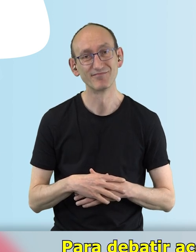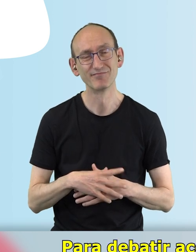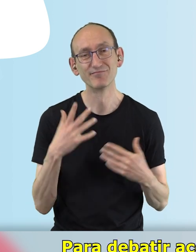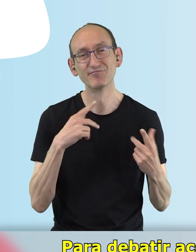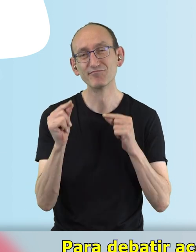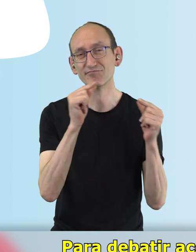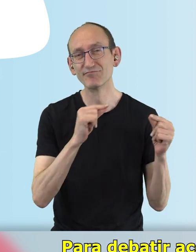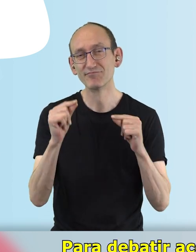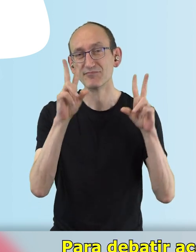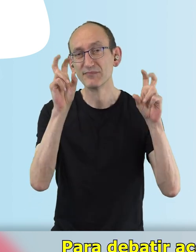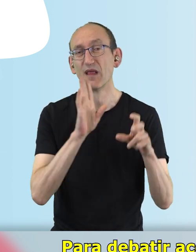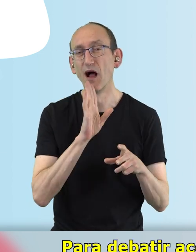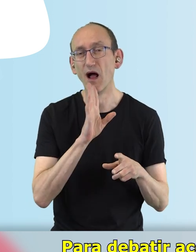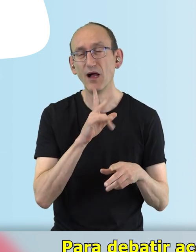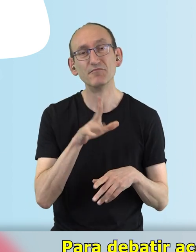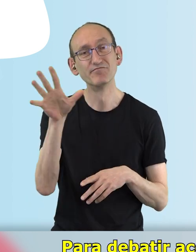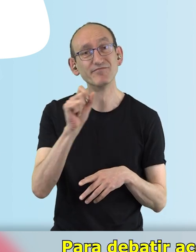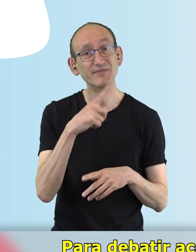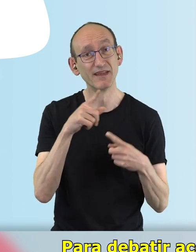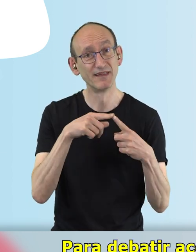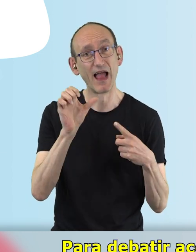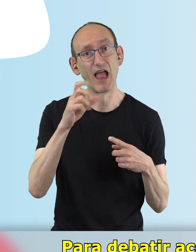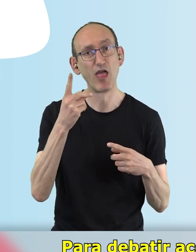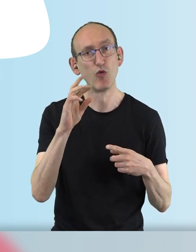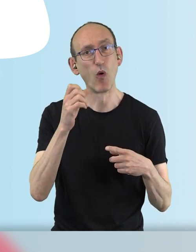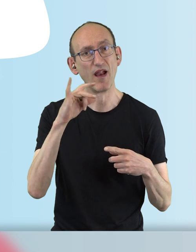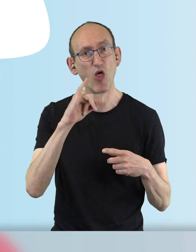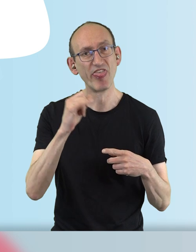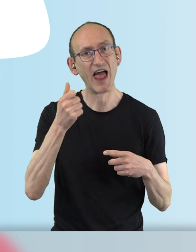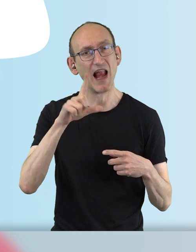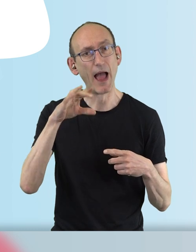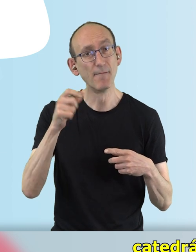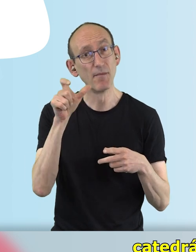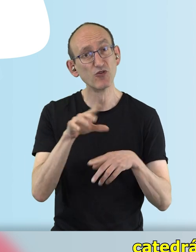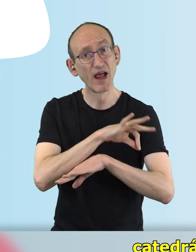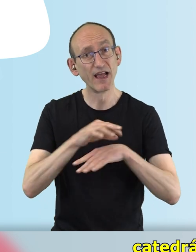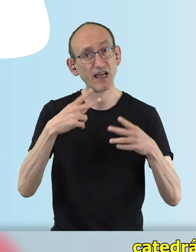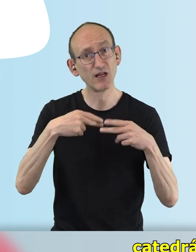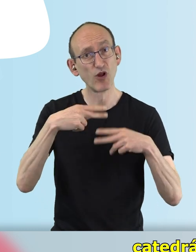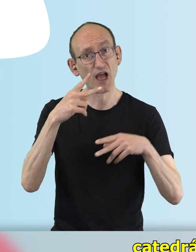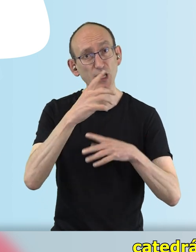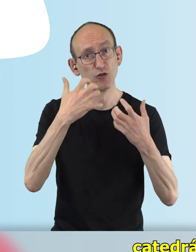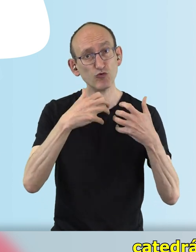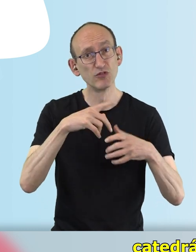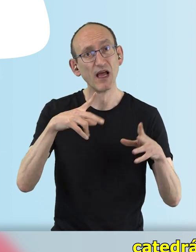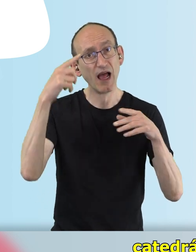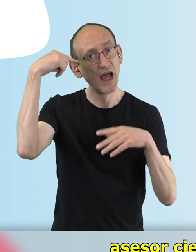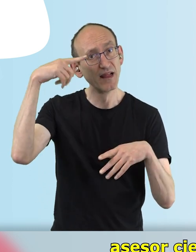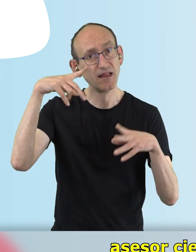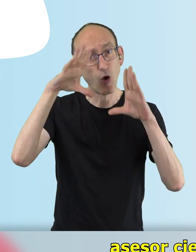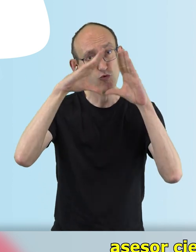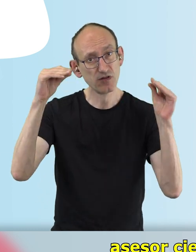Para debatir acerca de esto hemos llamado a Eduardo Zalama, ingeniero industrial catedrático de la Universidad de